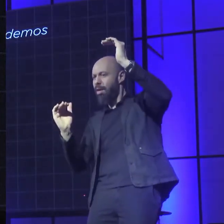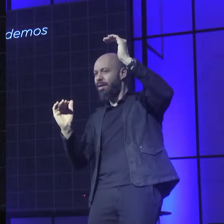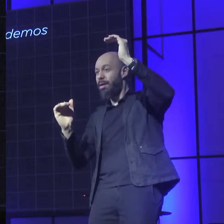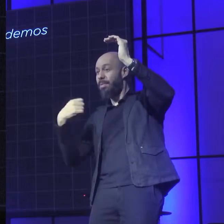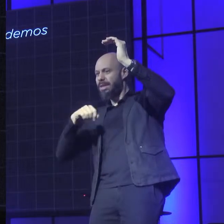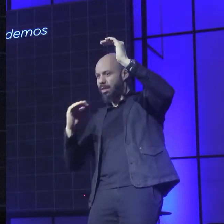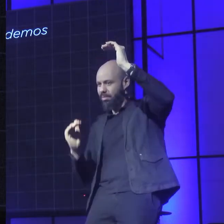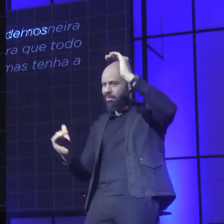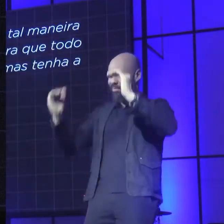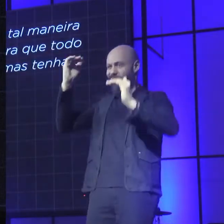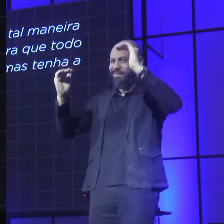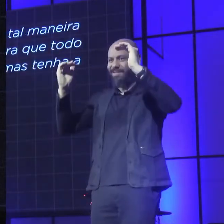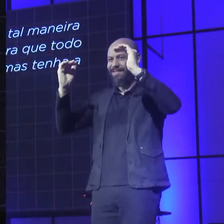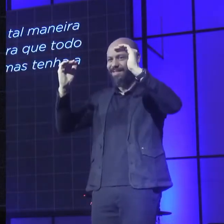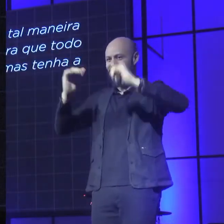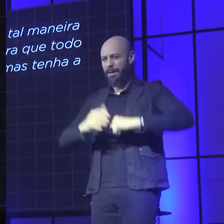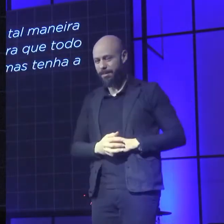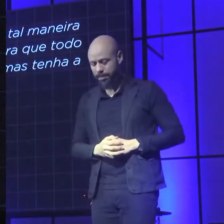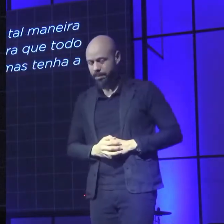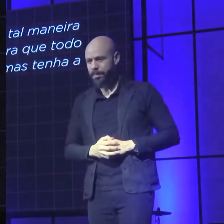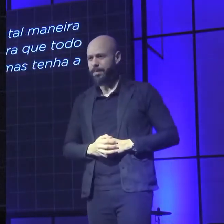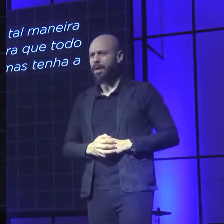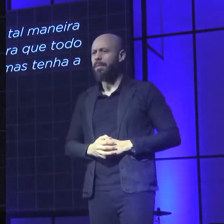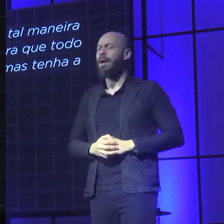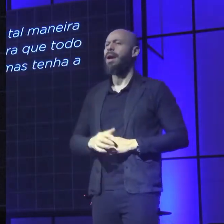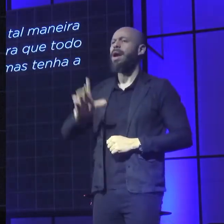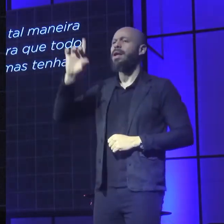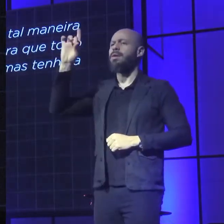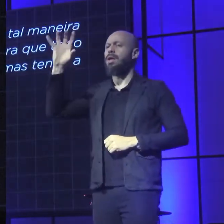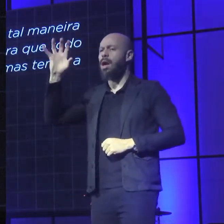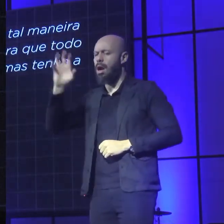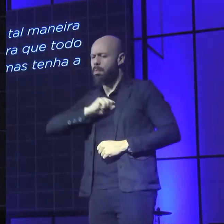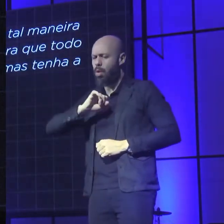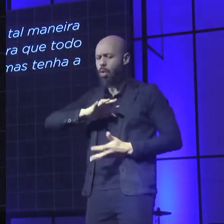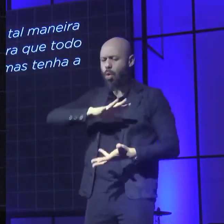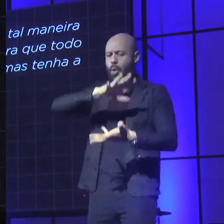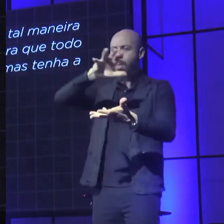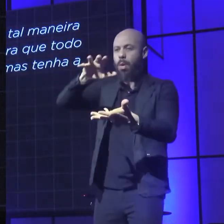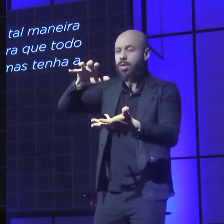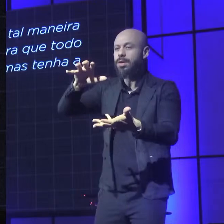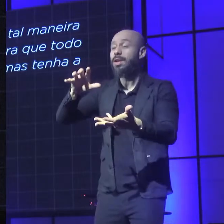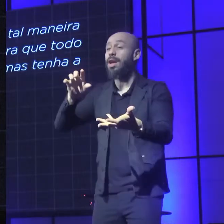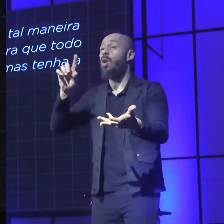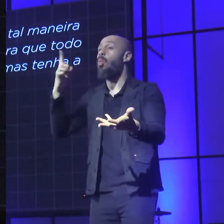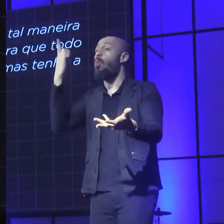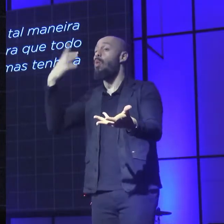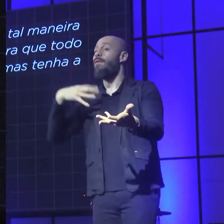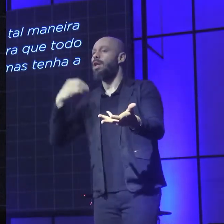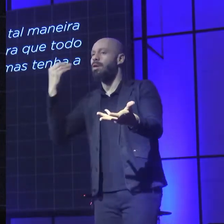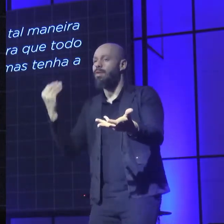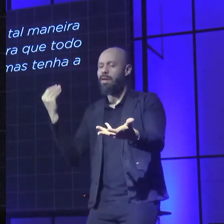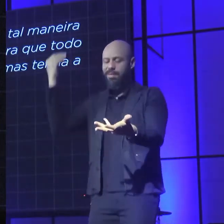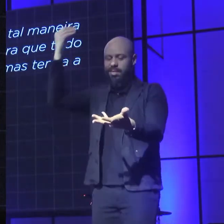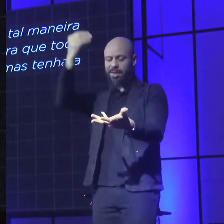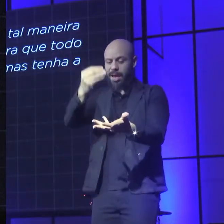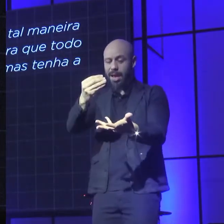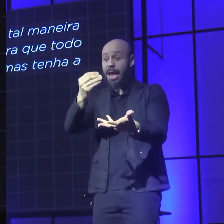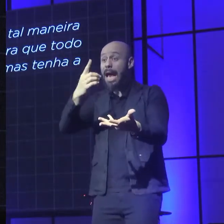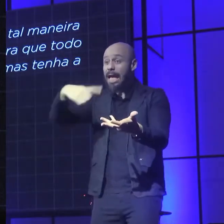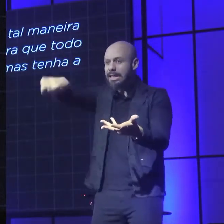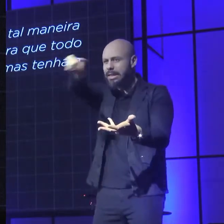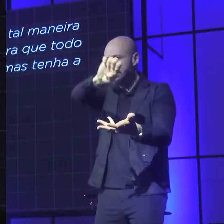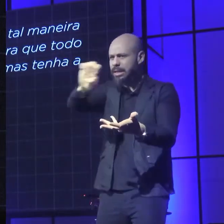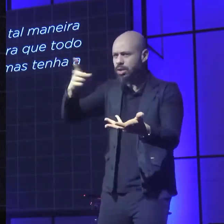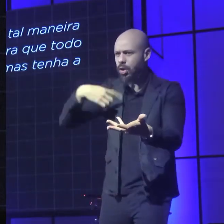porque Deus amou ao mundo de tal maneira, que deu o seu Filho unigênito para que todo aquele que nele crê,